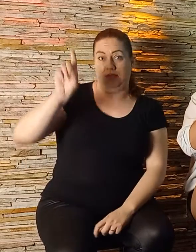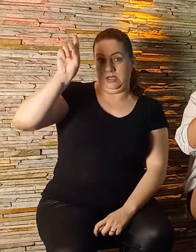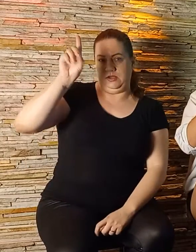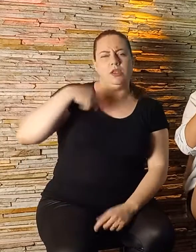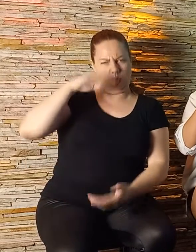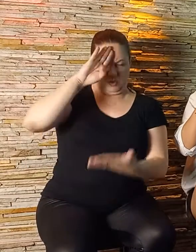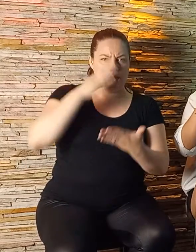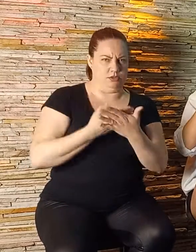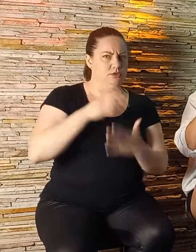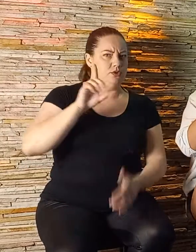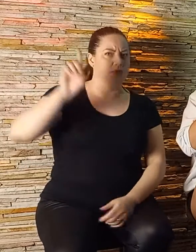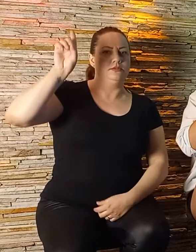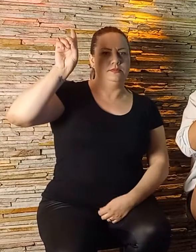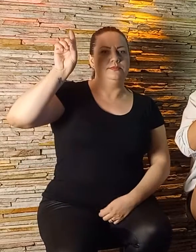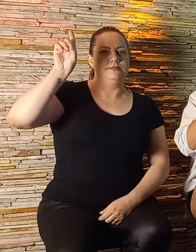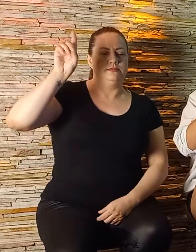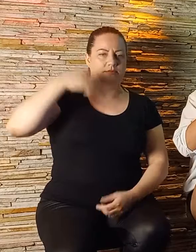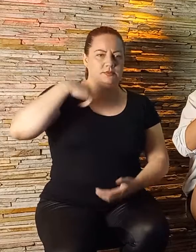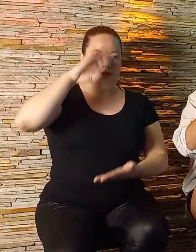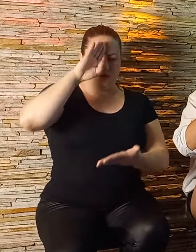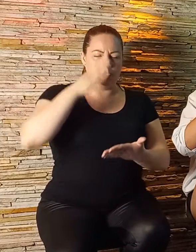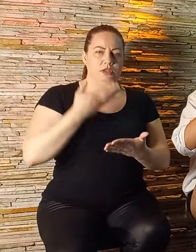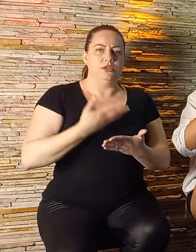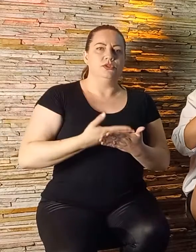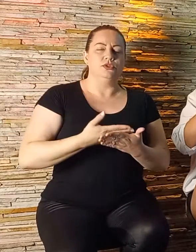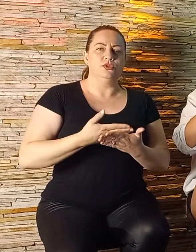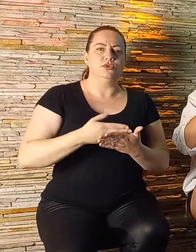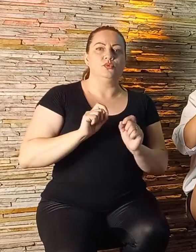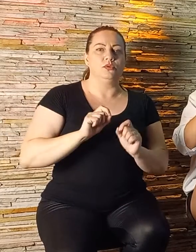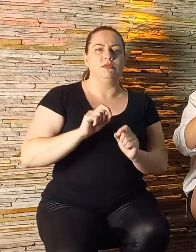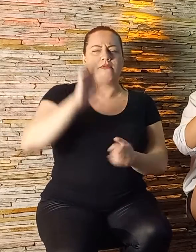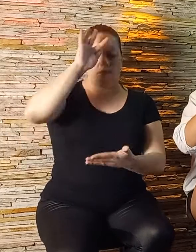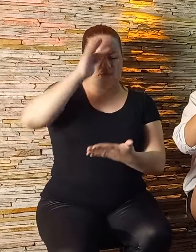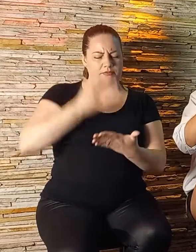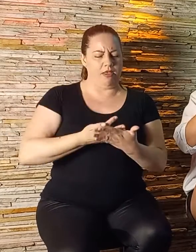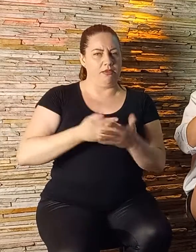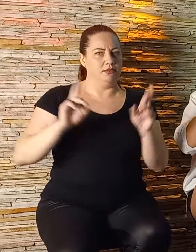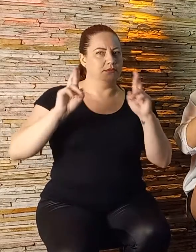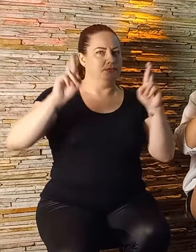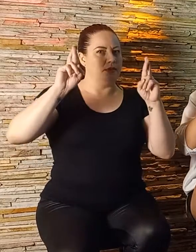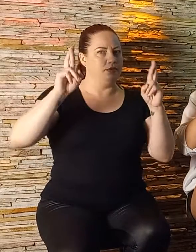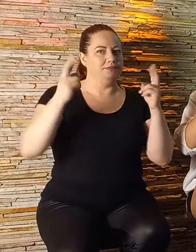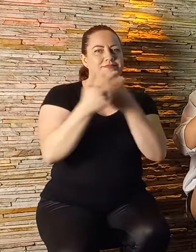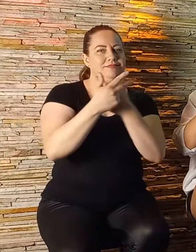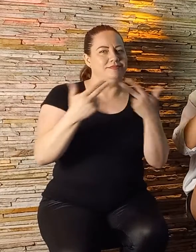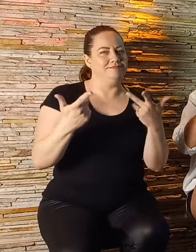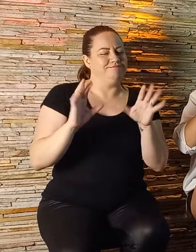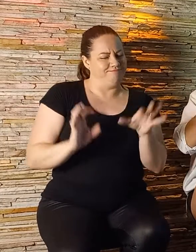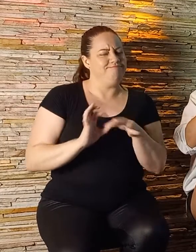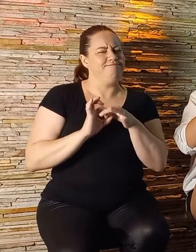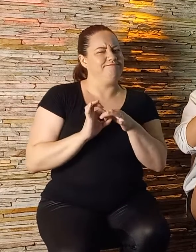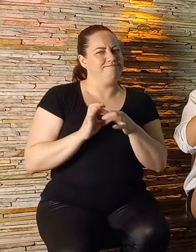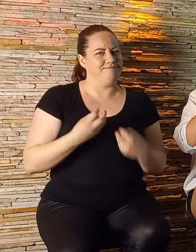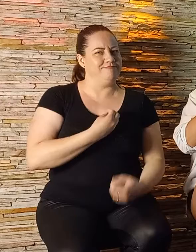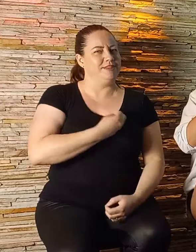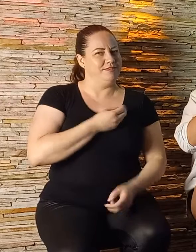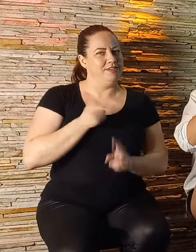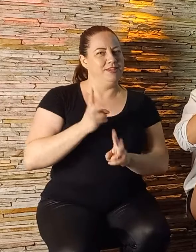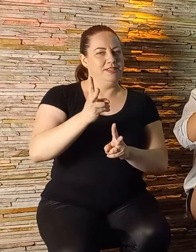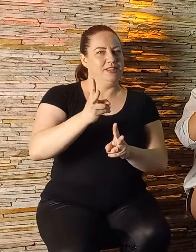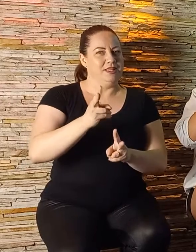eu acredito muito em Deus né acredito que fé e esperança são coisas que a gente não pode perder eu acho que